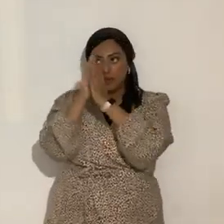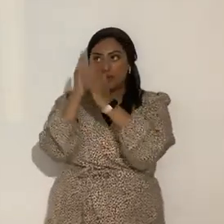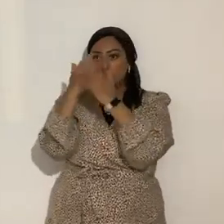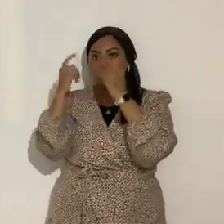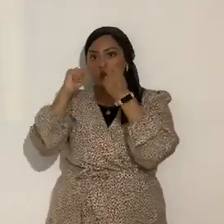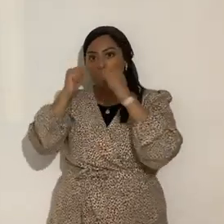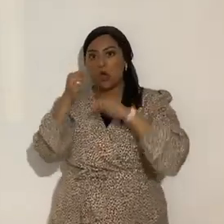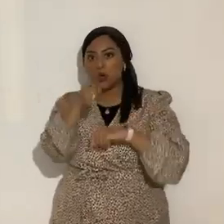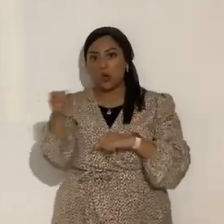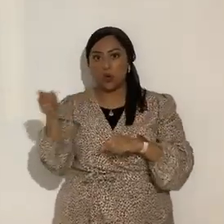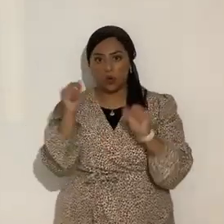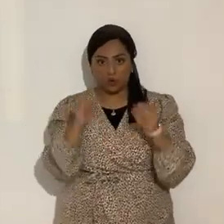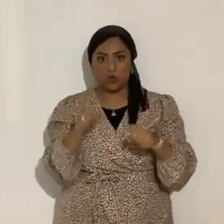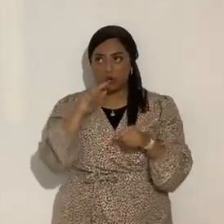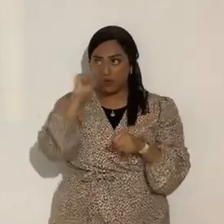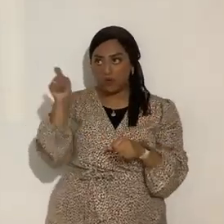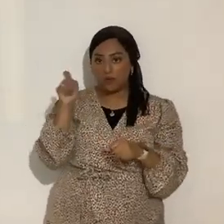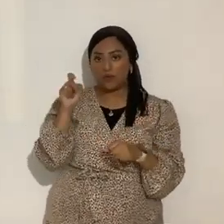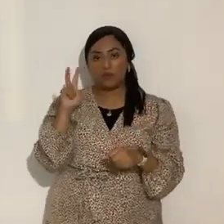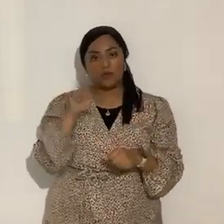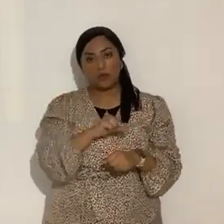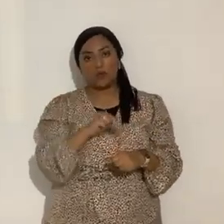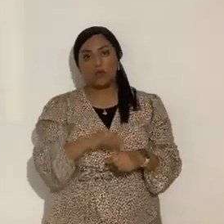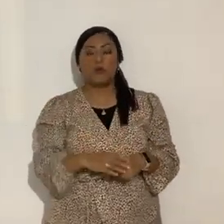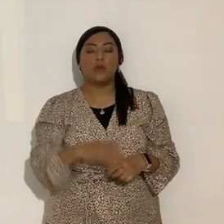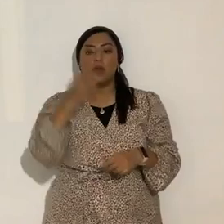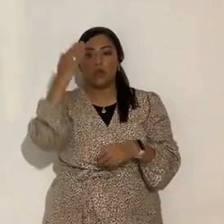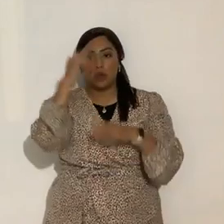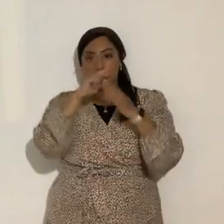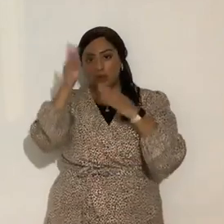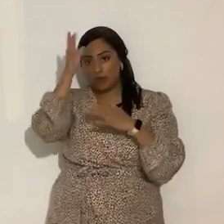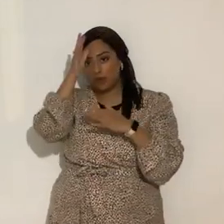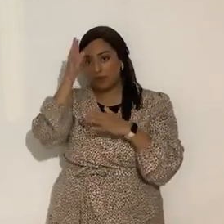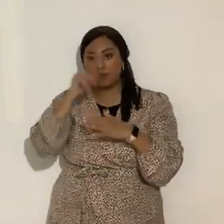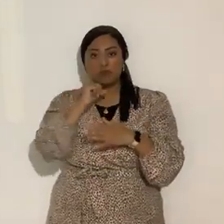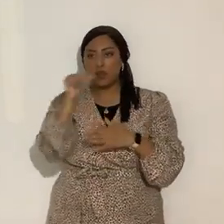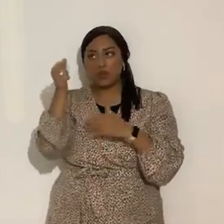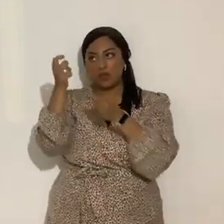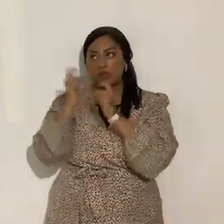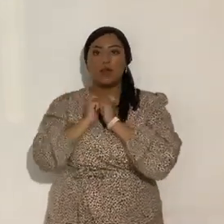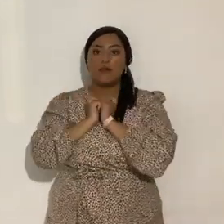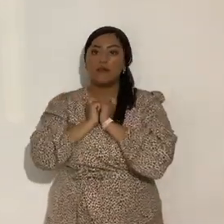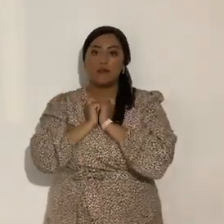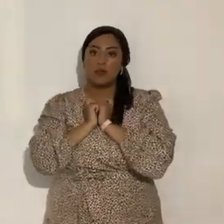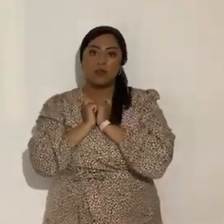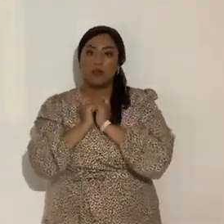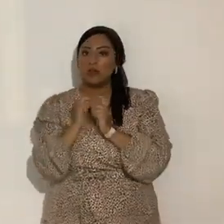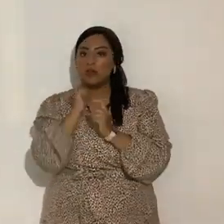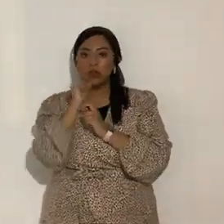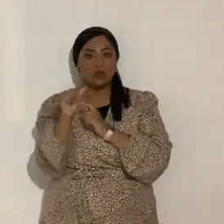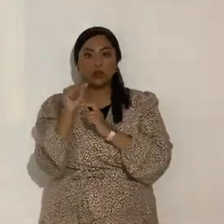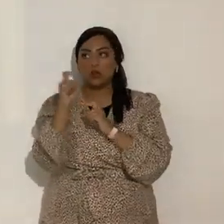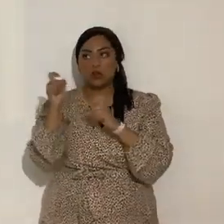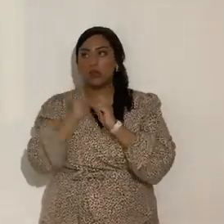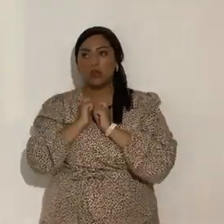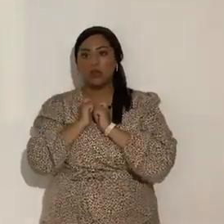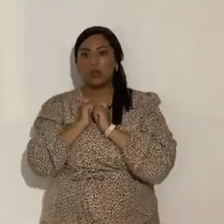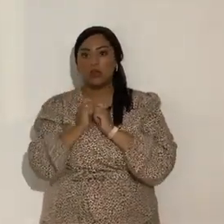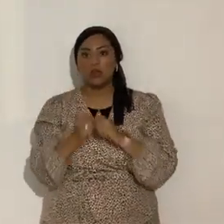¿Lo pedirías? No. Además el Eterno no lo concedería. No lo